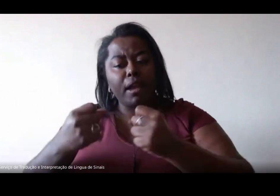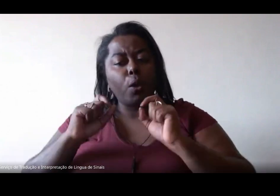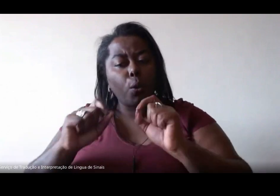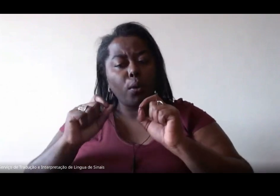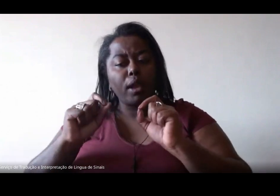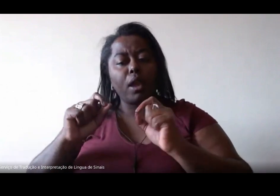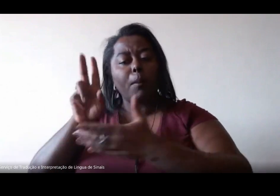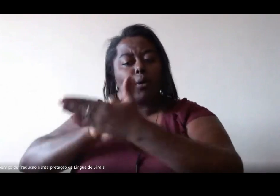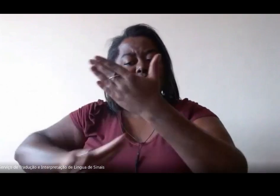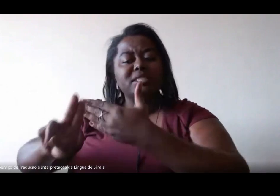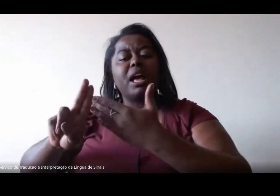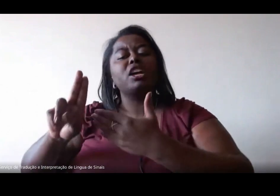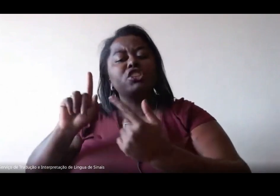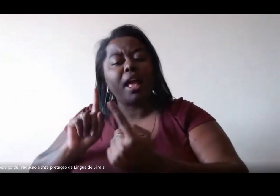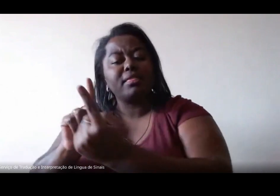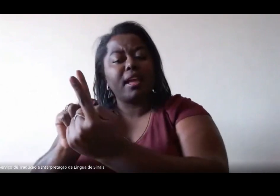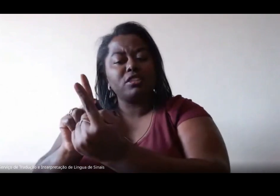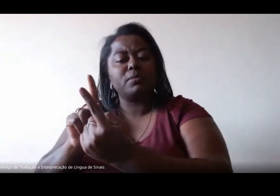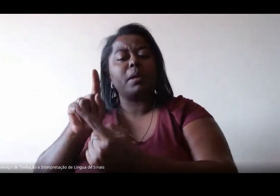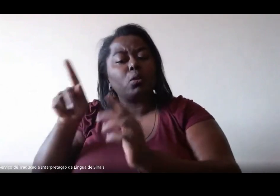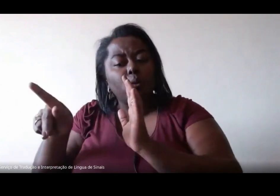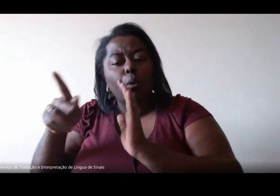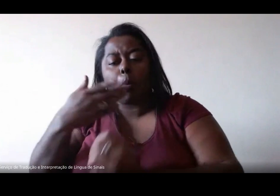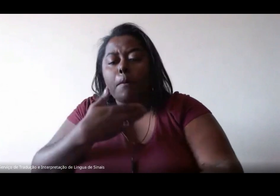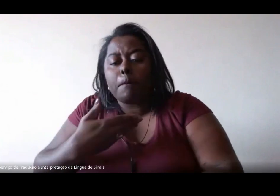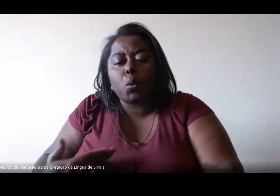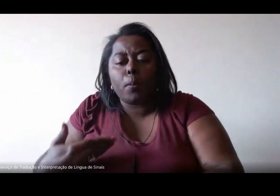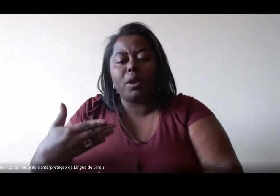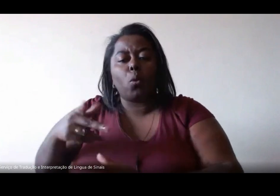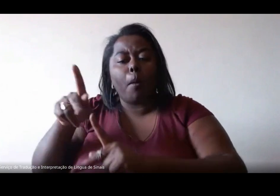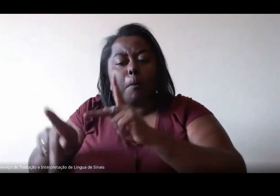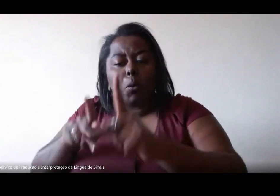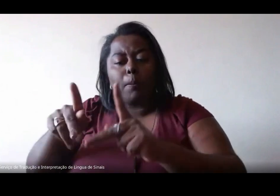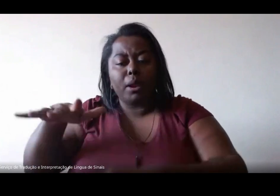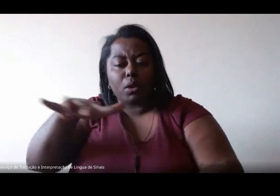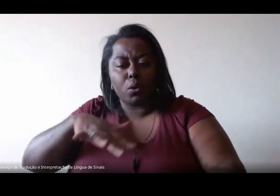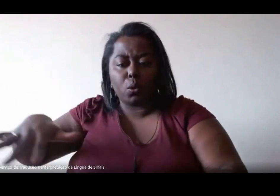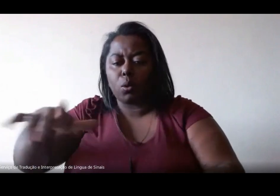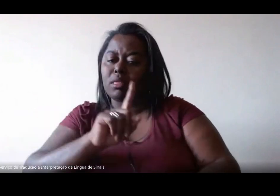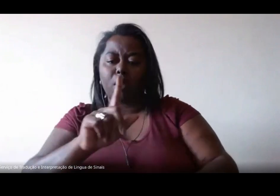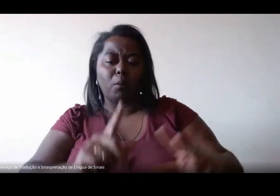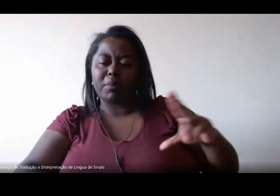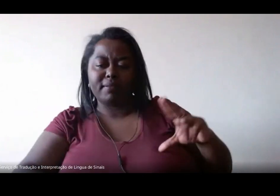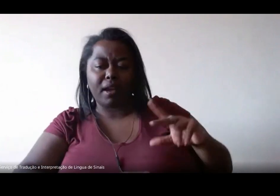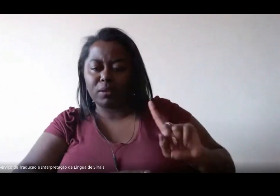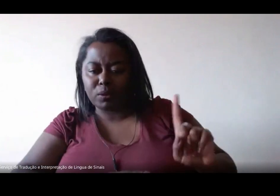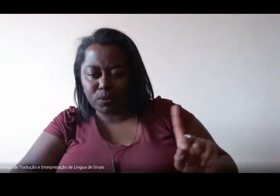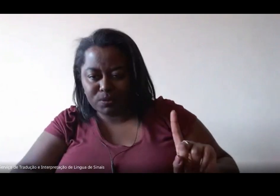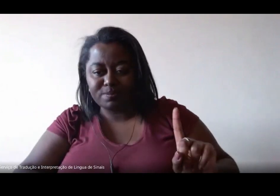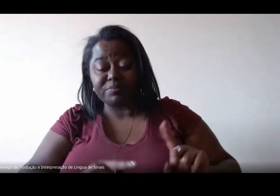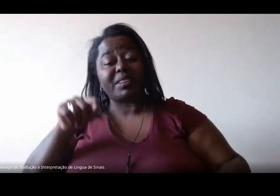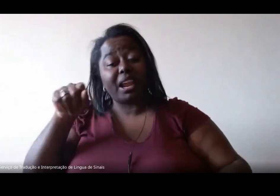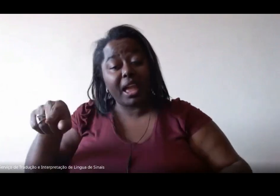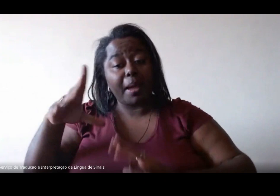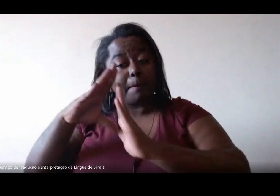que atenda ao público, à coisa pública, e não ao privado, né? É um modelo que deve contar